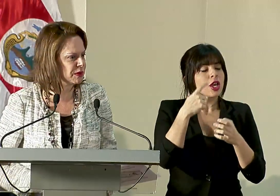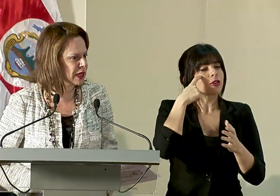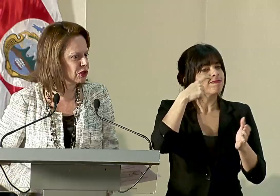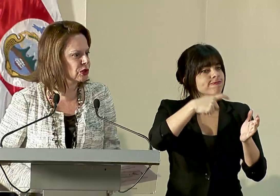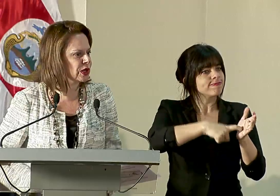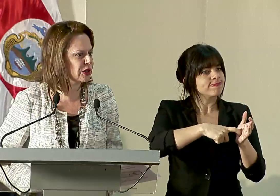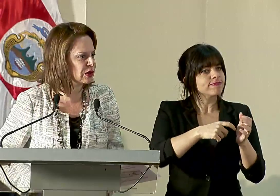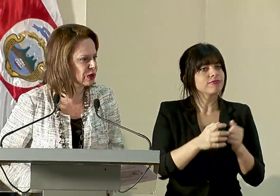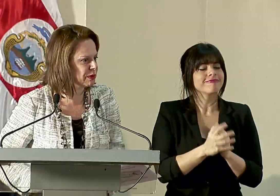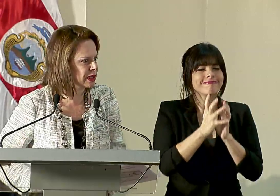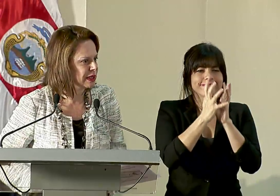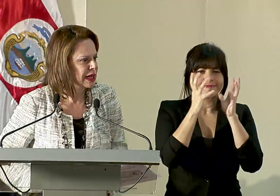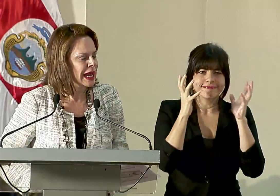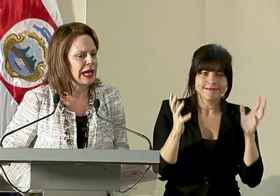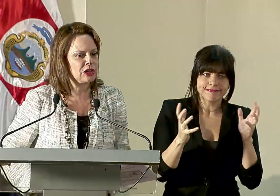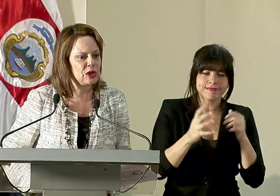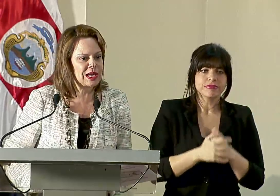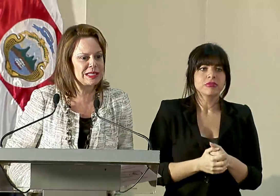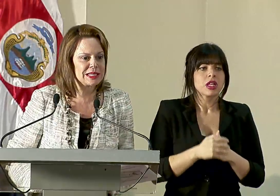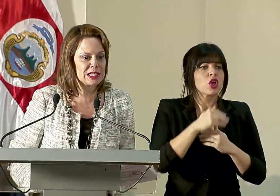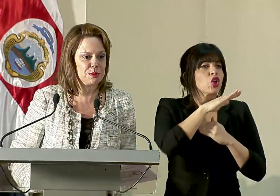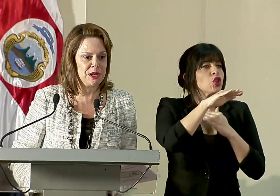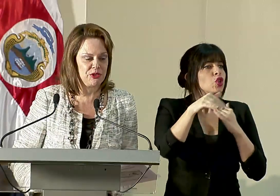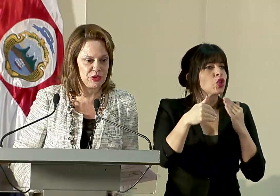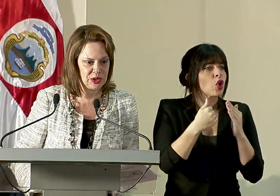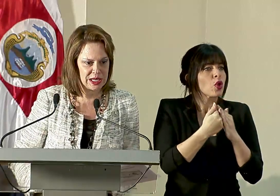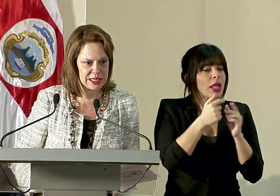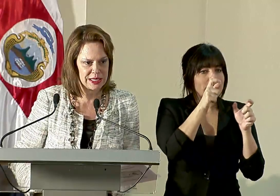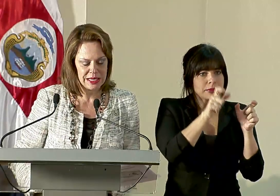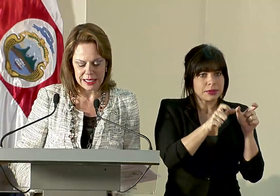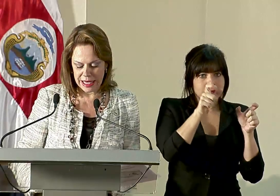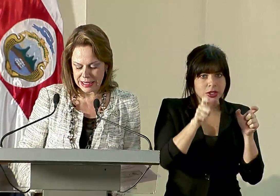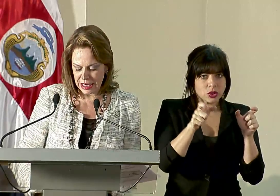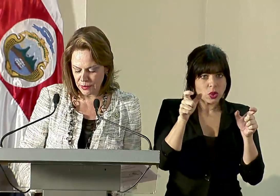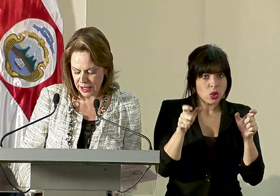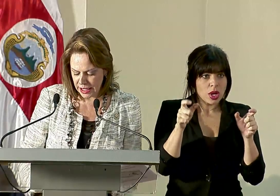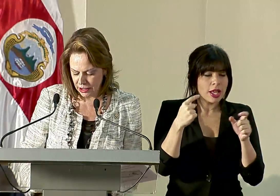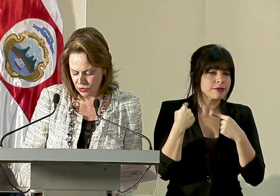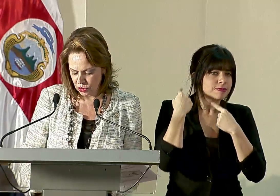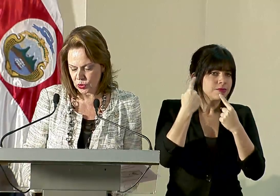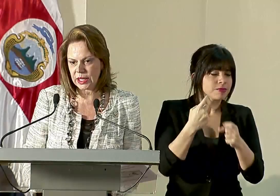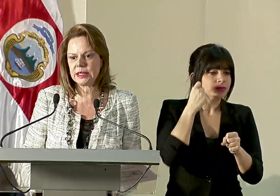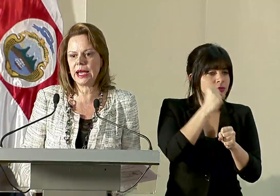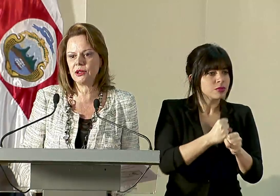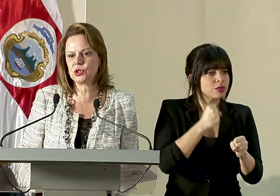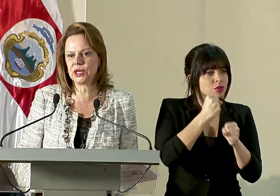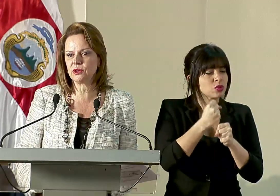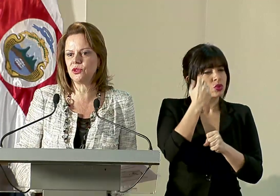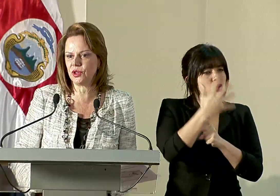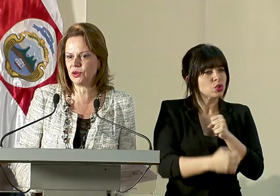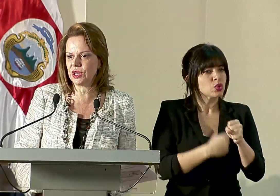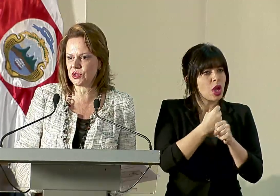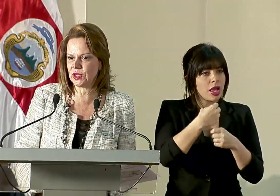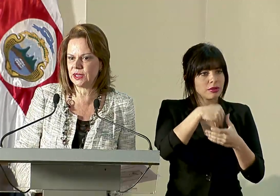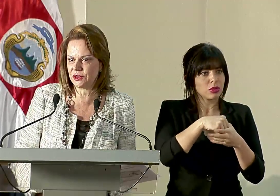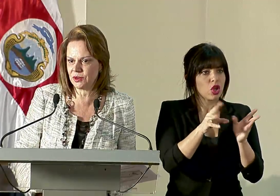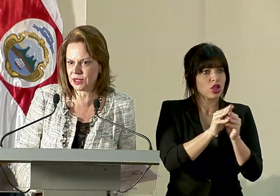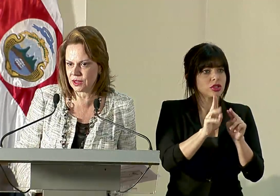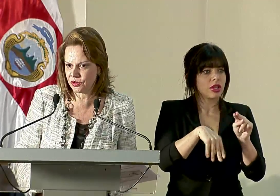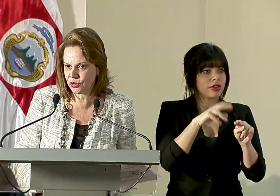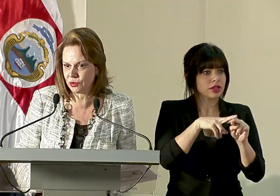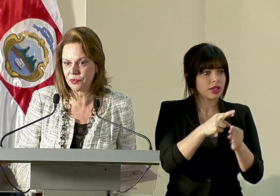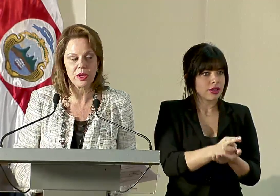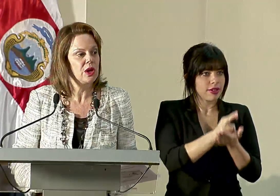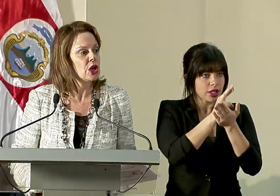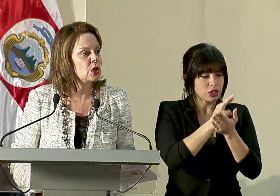reconocimiento enorme a todas esas personas que han trabajado durante años en el Consejo Nacional de